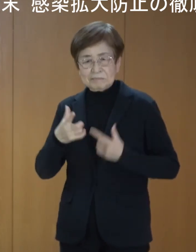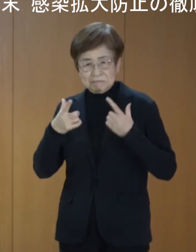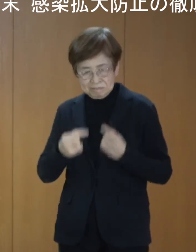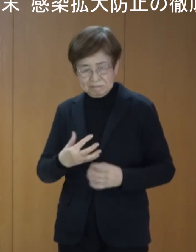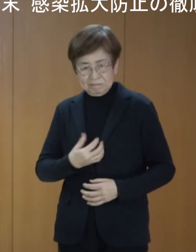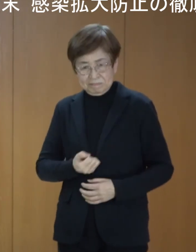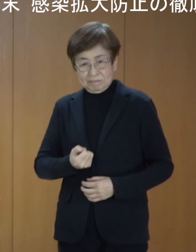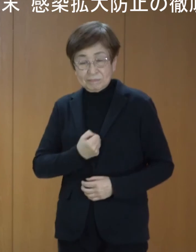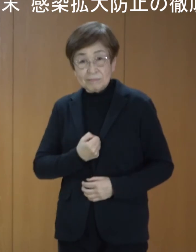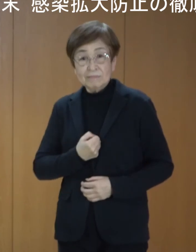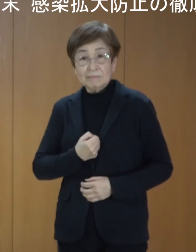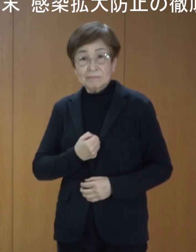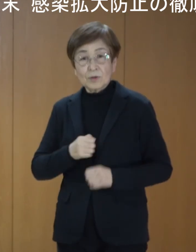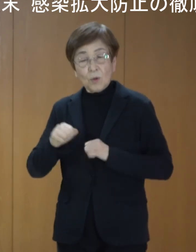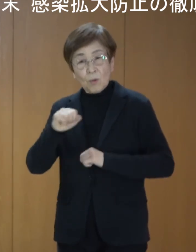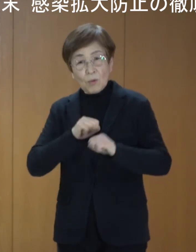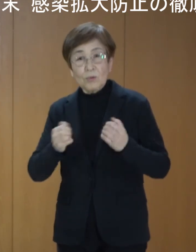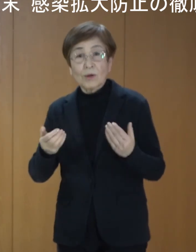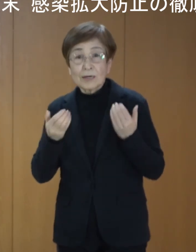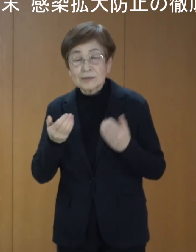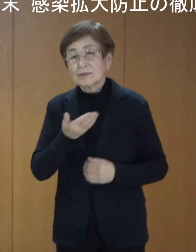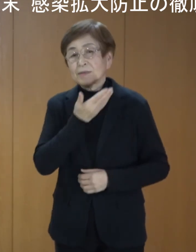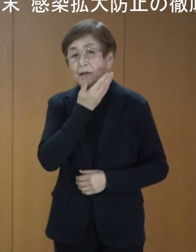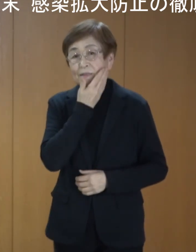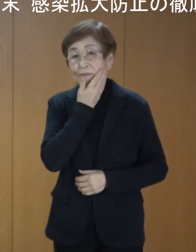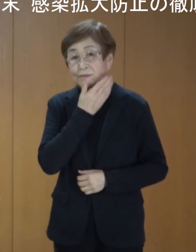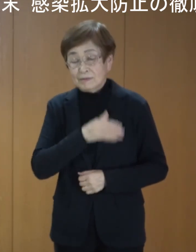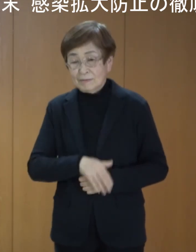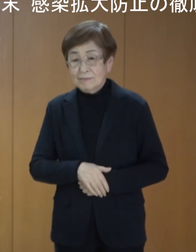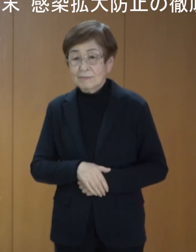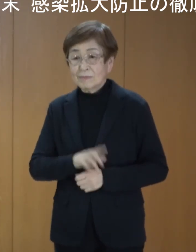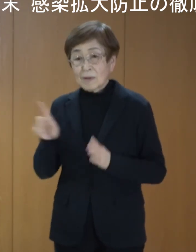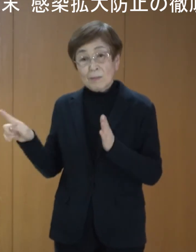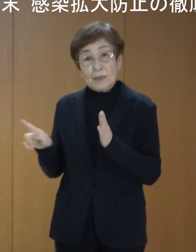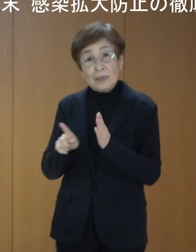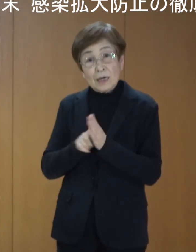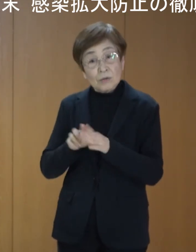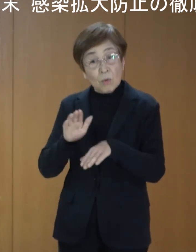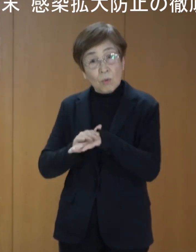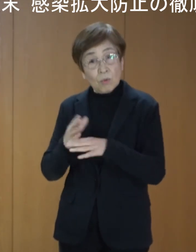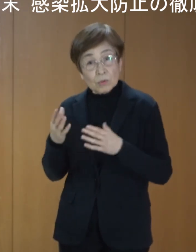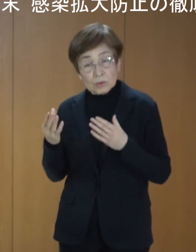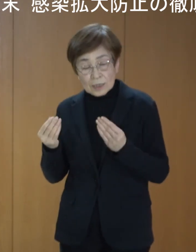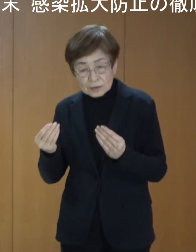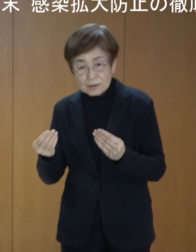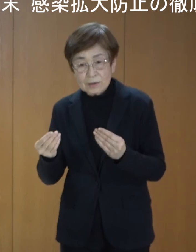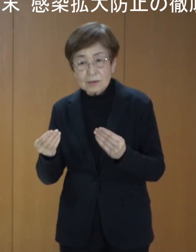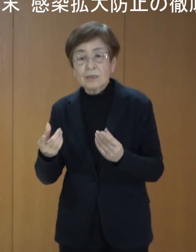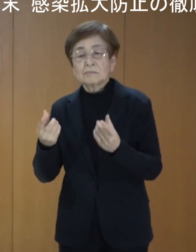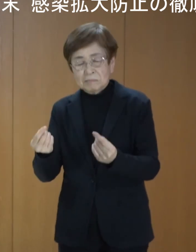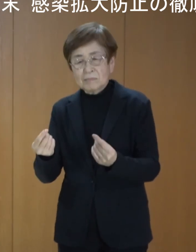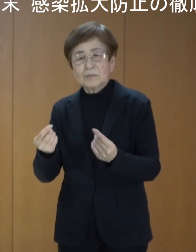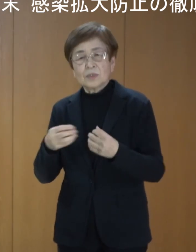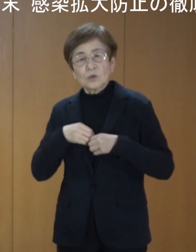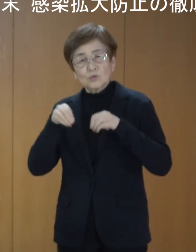が大切なんです。これまでと同様、しっかりうつさない